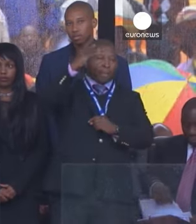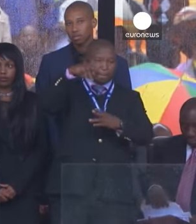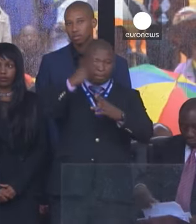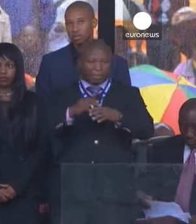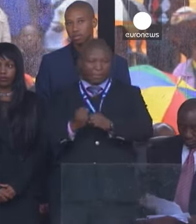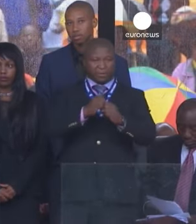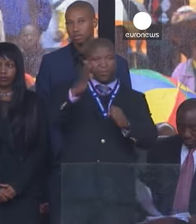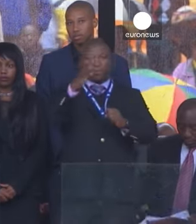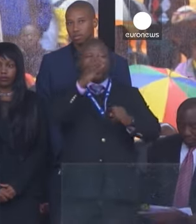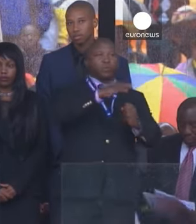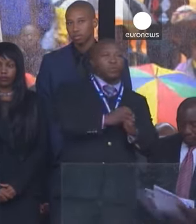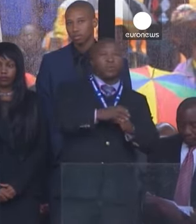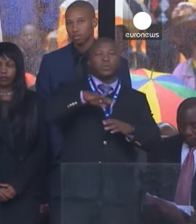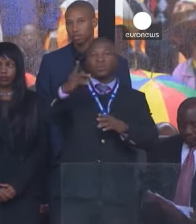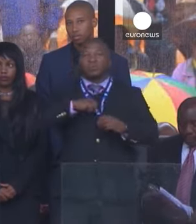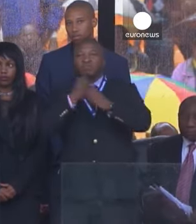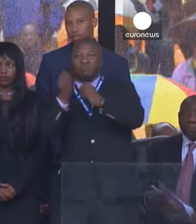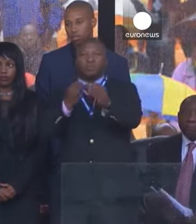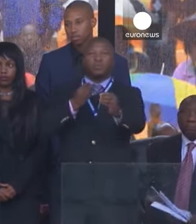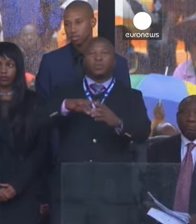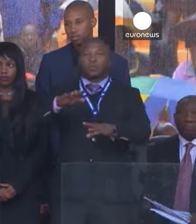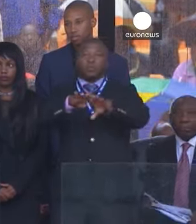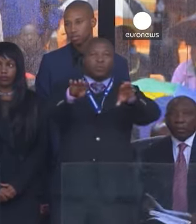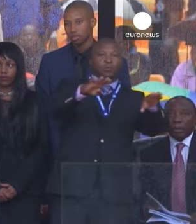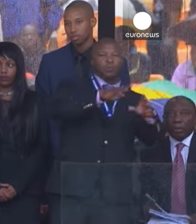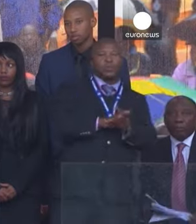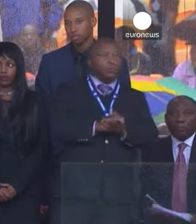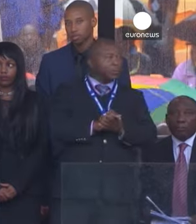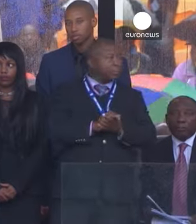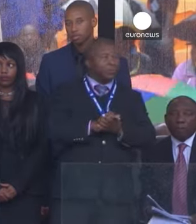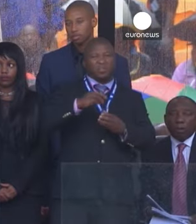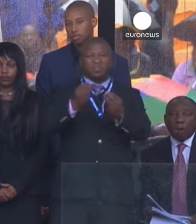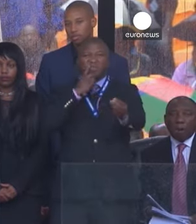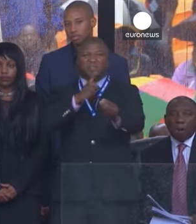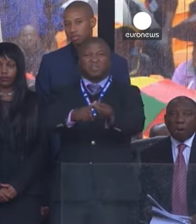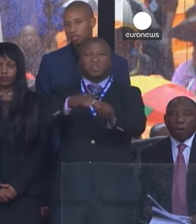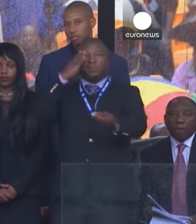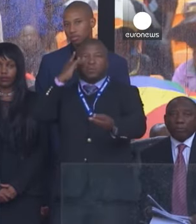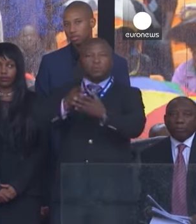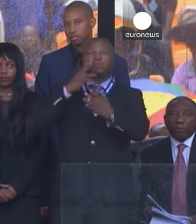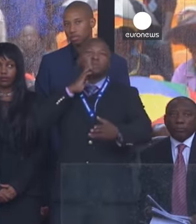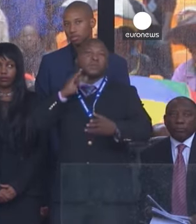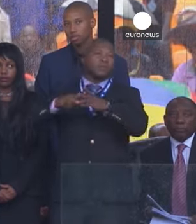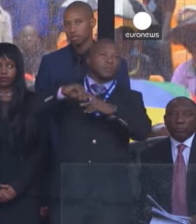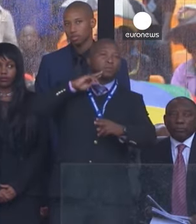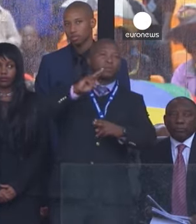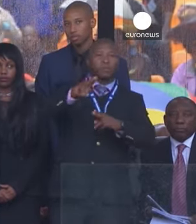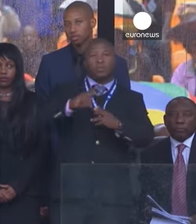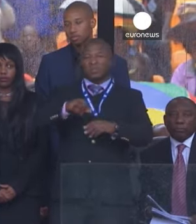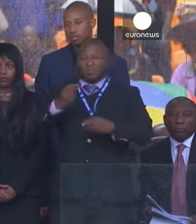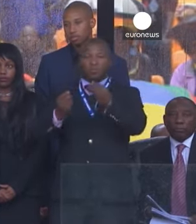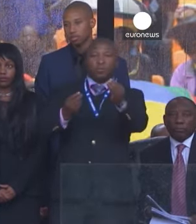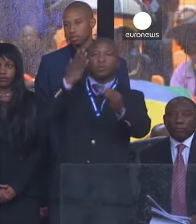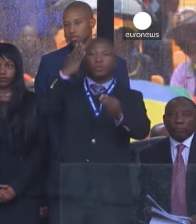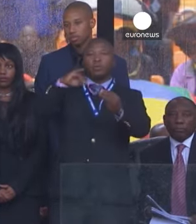del vento, figlio del paese, figlio del sogno di un futuro dove bianchi e neri, ricchi e poveri, uomini